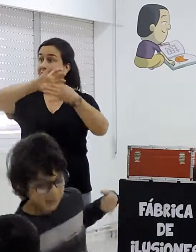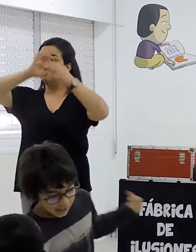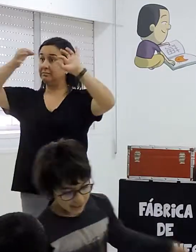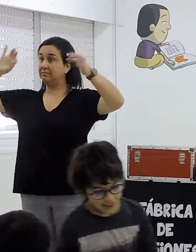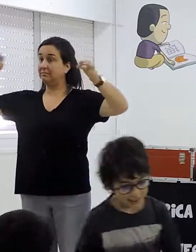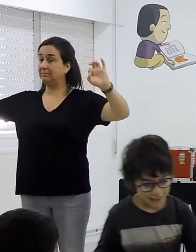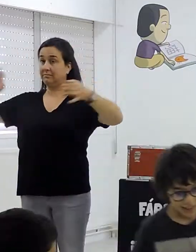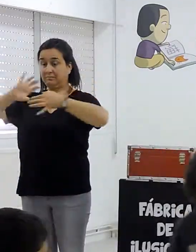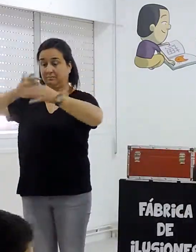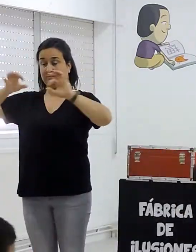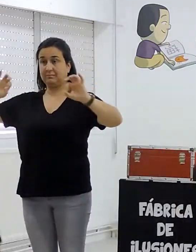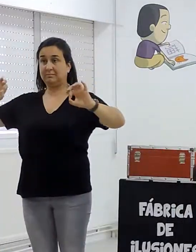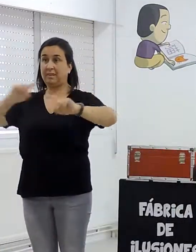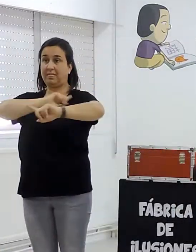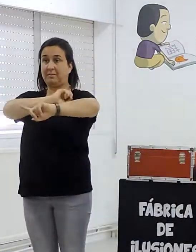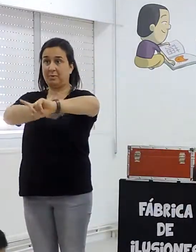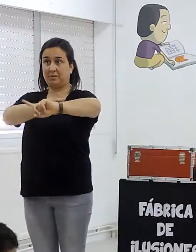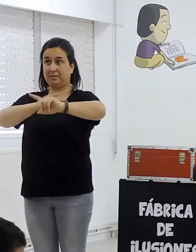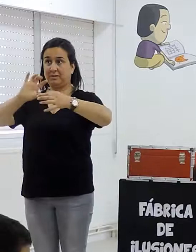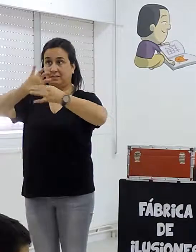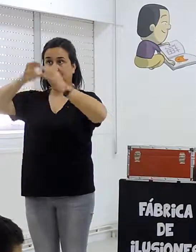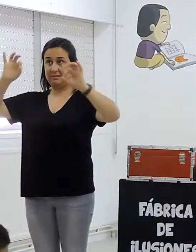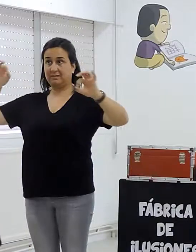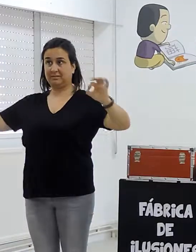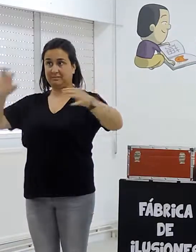Aquí están los 5 aros olímpicos.